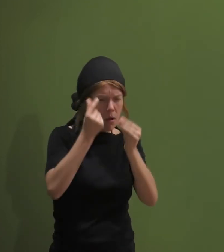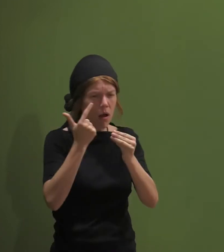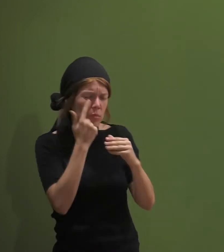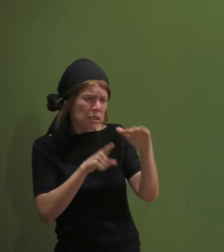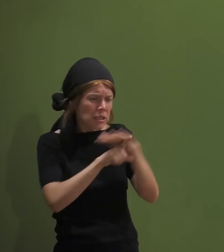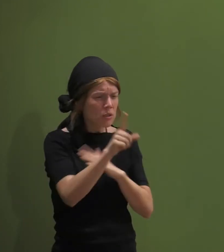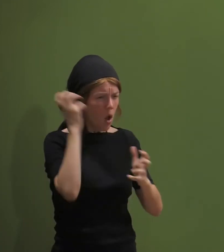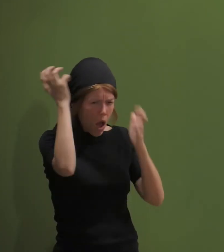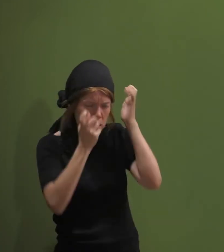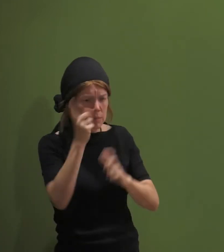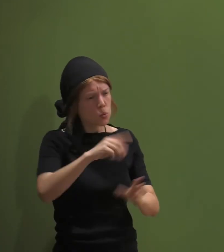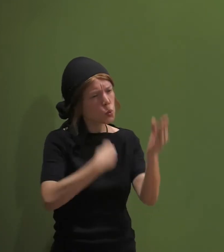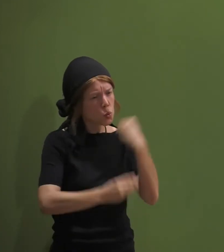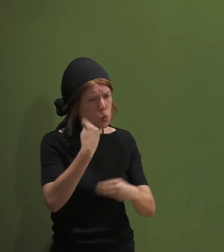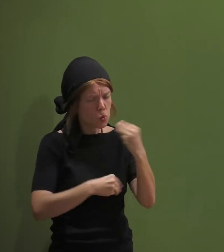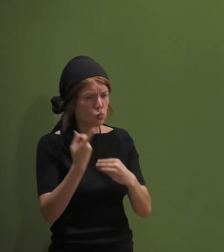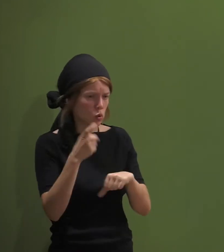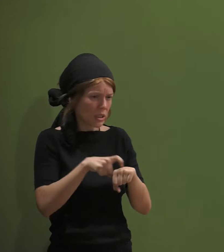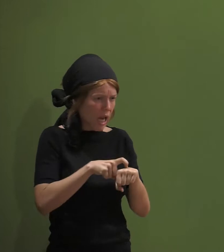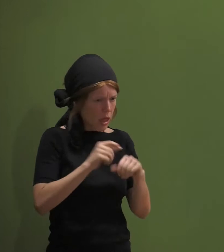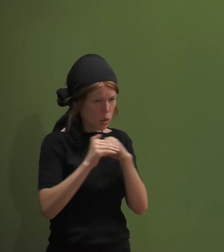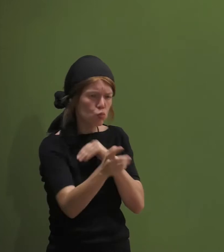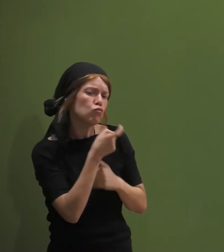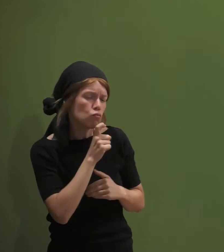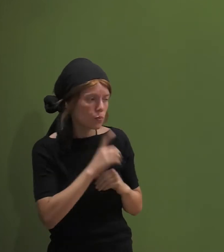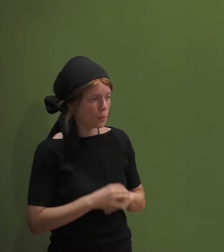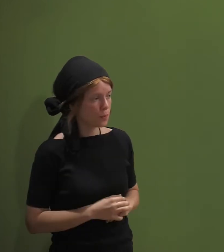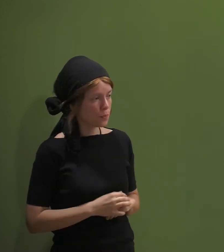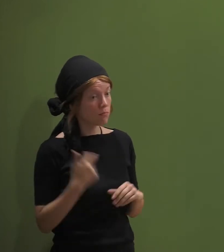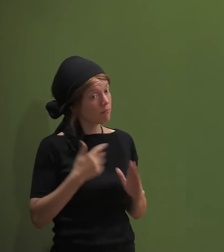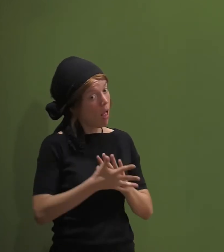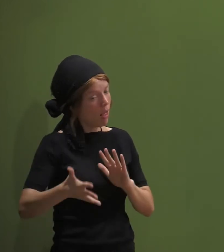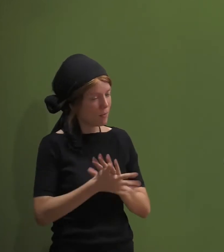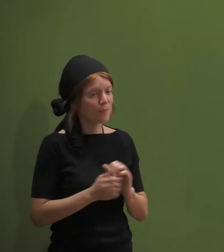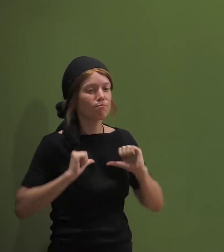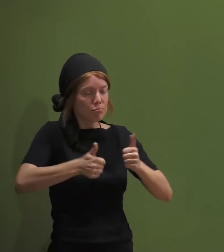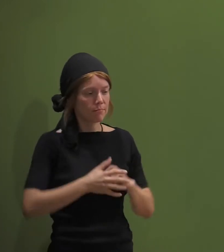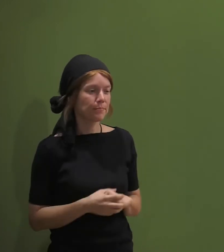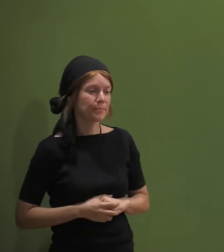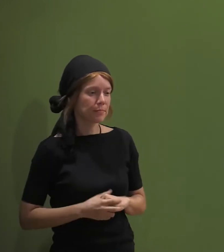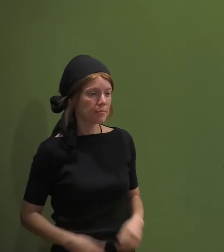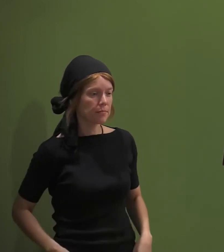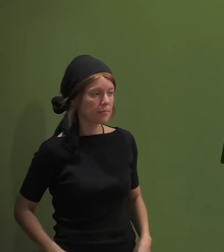desarrollo agrario y el consumo y cómo dotarles del carácter de sostenible. Y sin más dilación, comencemos.